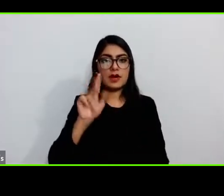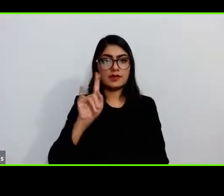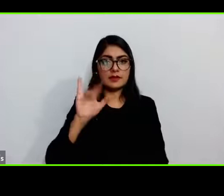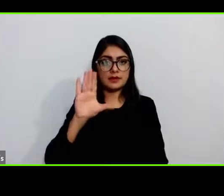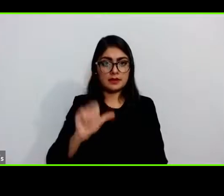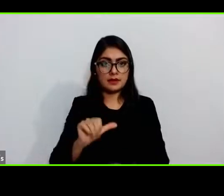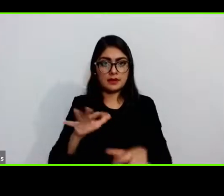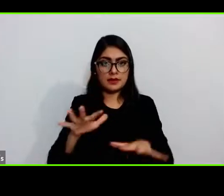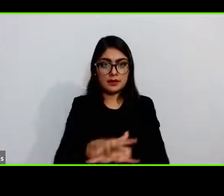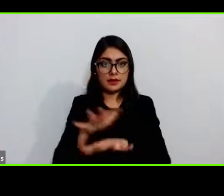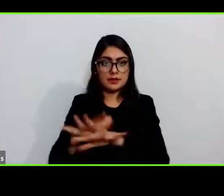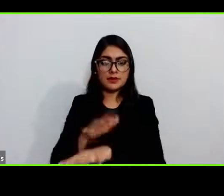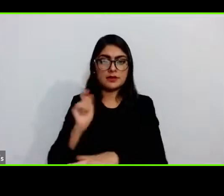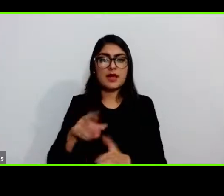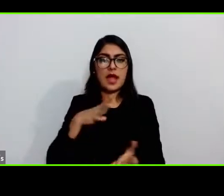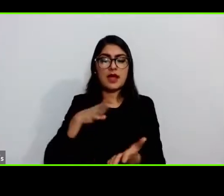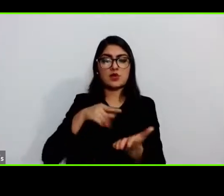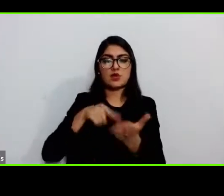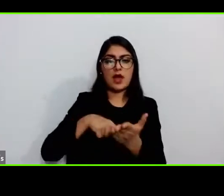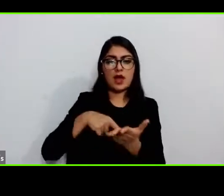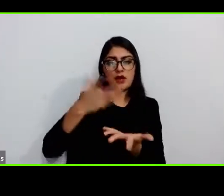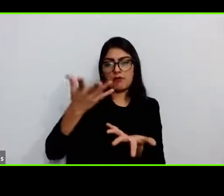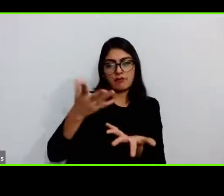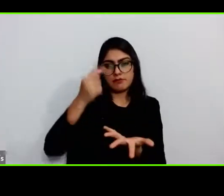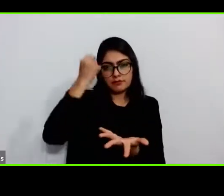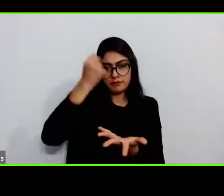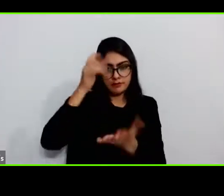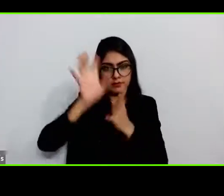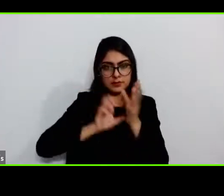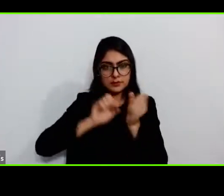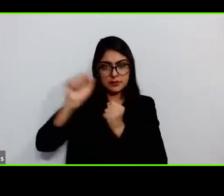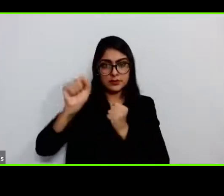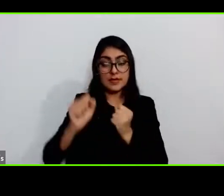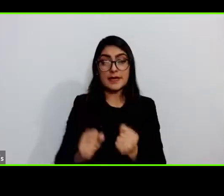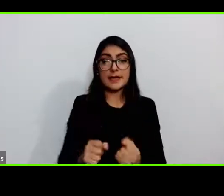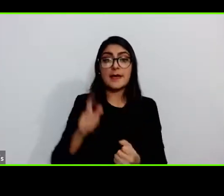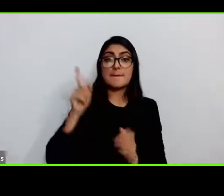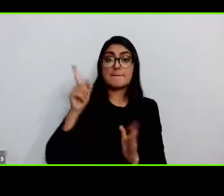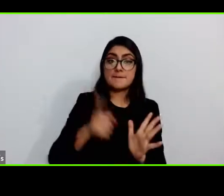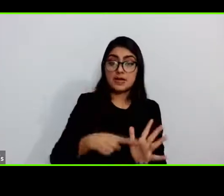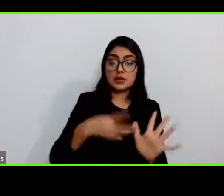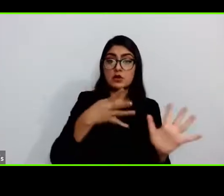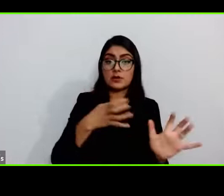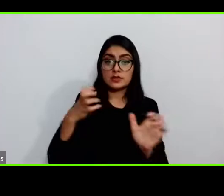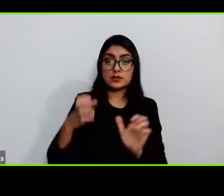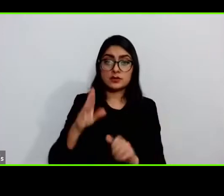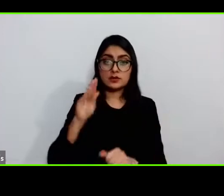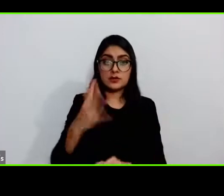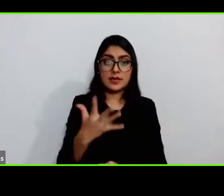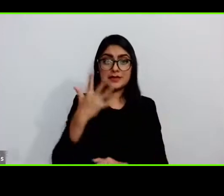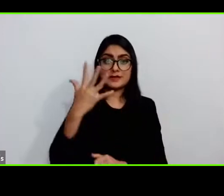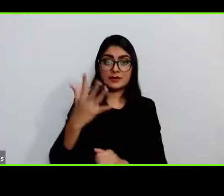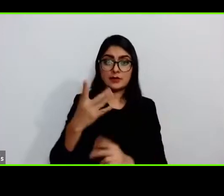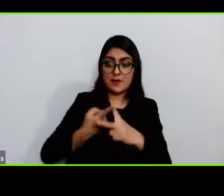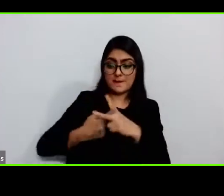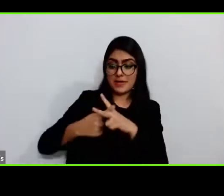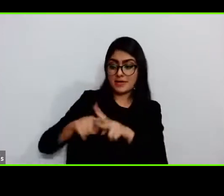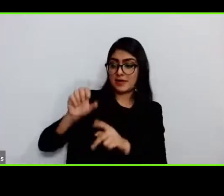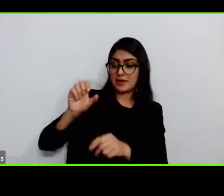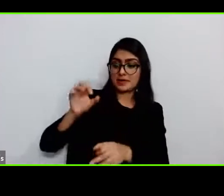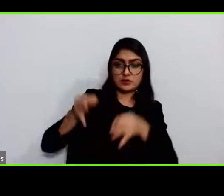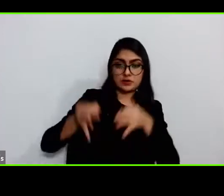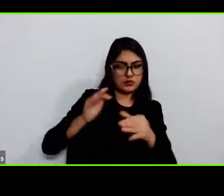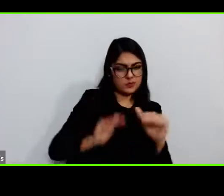en la teoría constitucional de que es a partir, gracias a la reforma de 1995 a la Suprema Corte, en la que